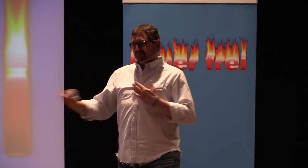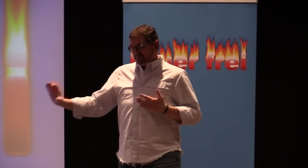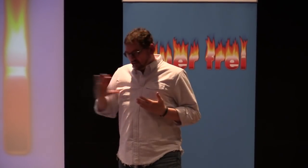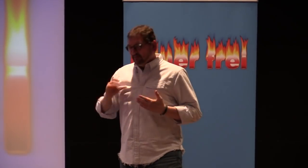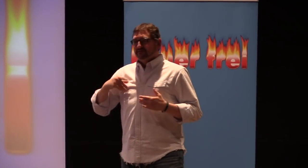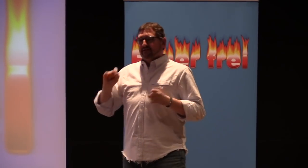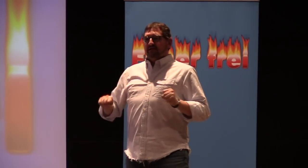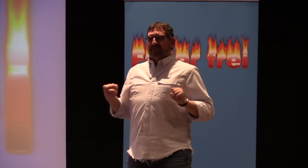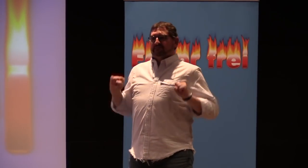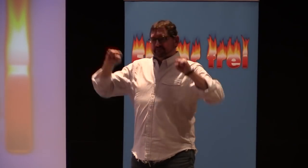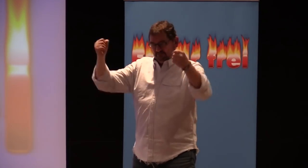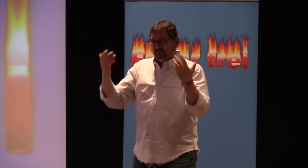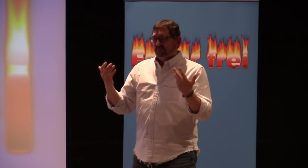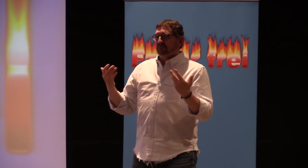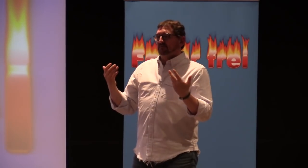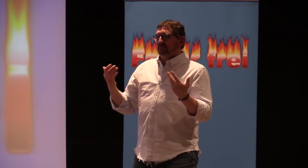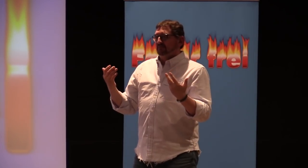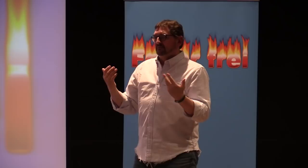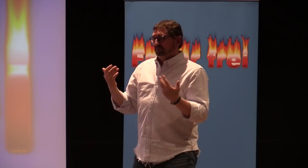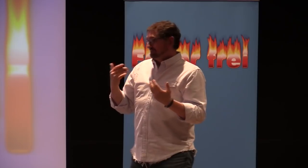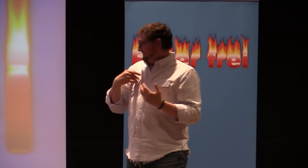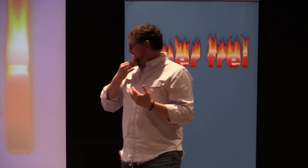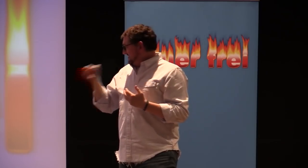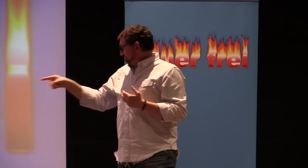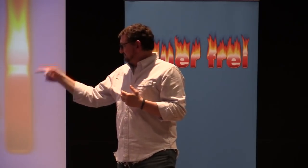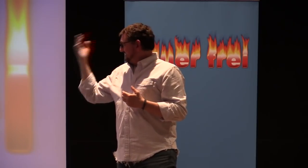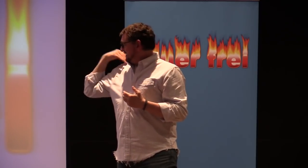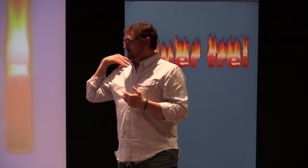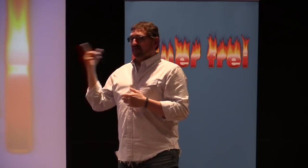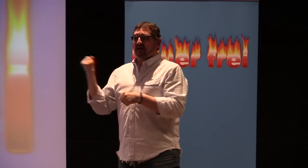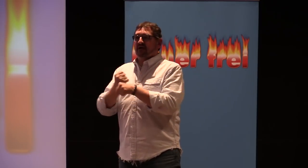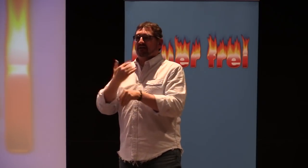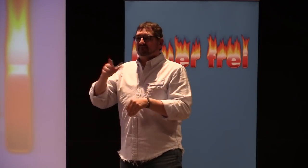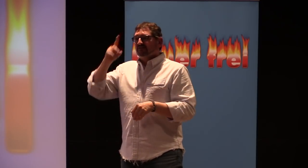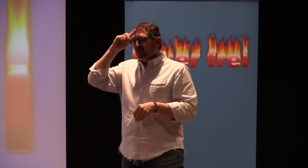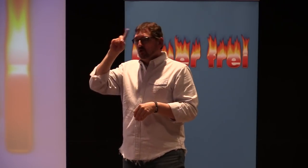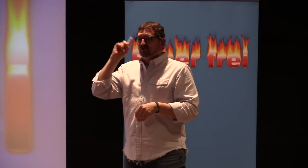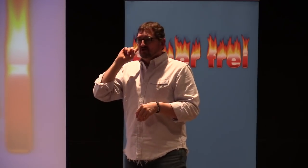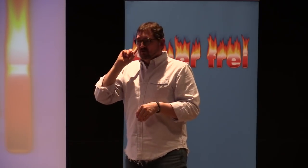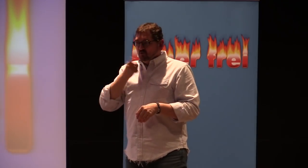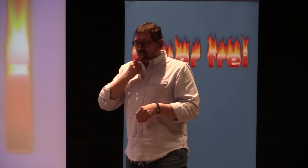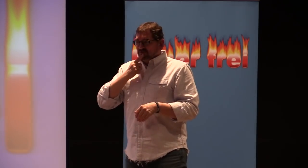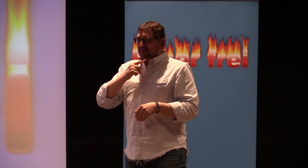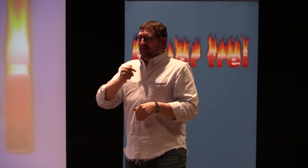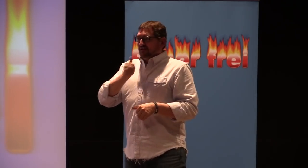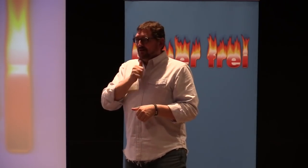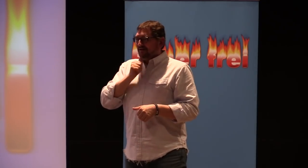Papa sagte gerade, das Ehrenamt muss sich lohnen, dass man dadurch dann eventuell die Jugendlichen motivieren kann. Du